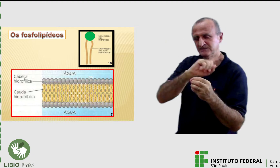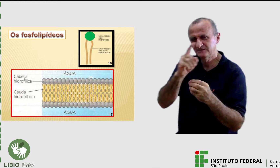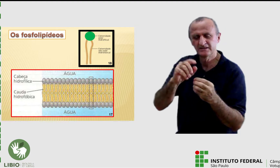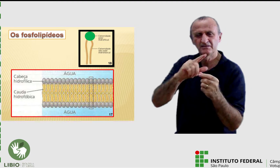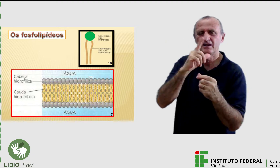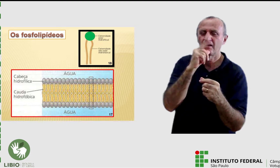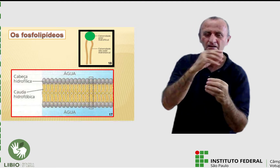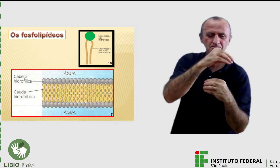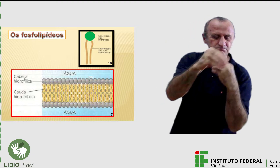água.